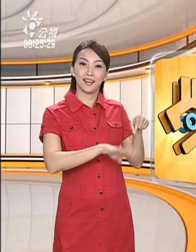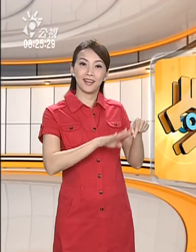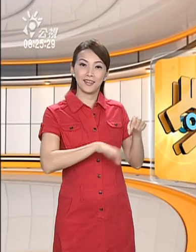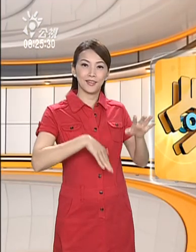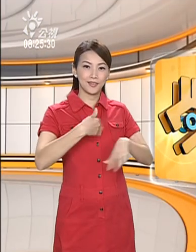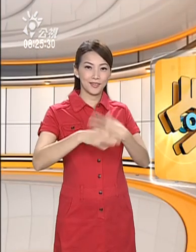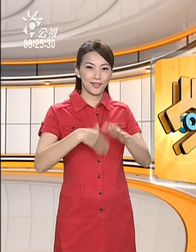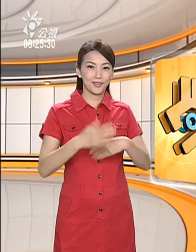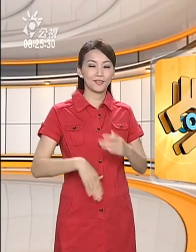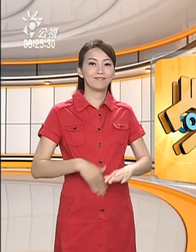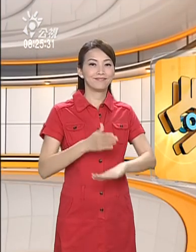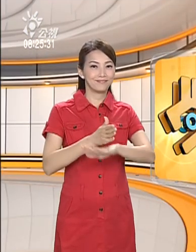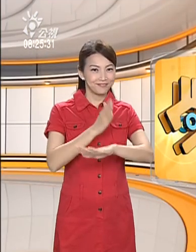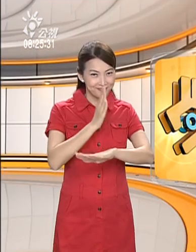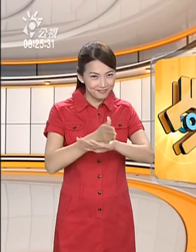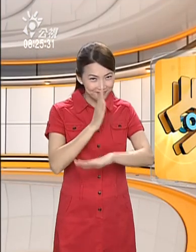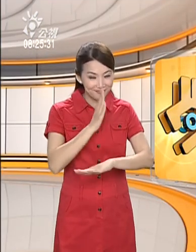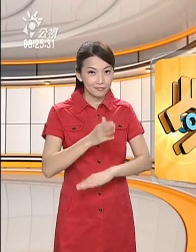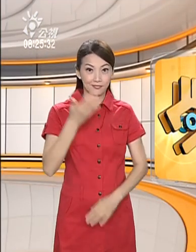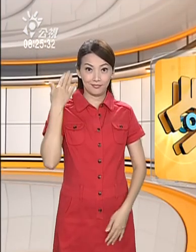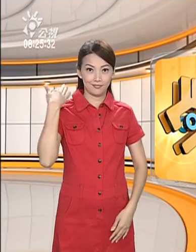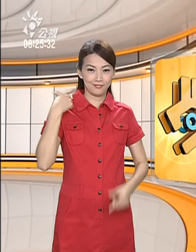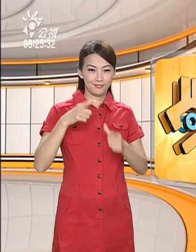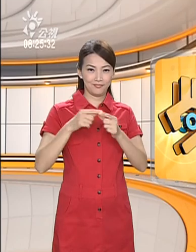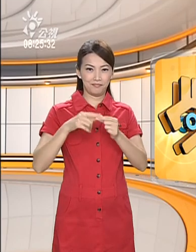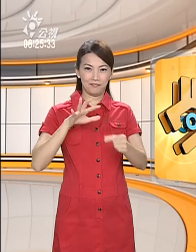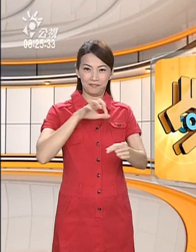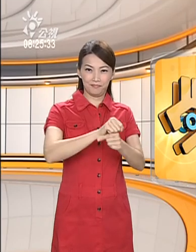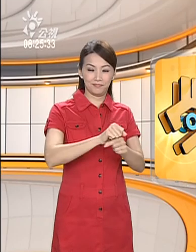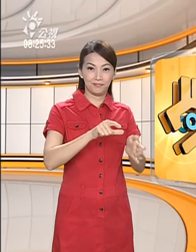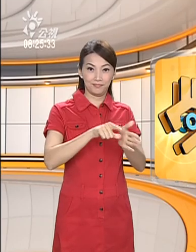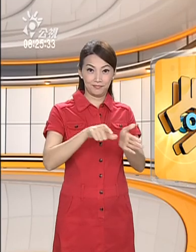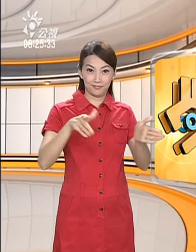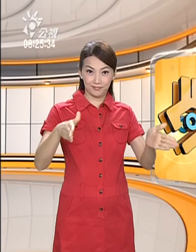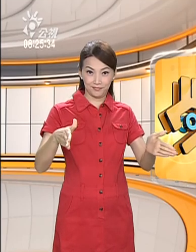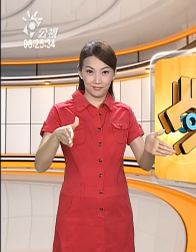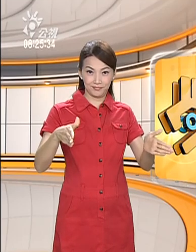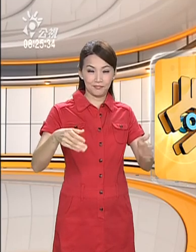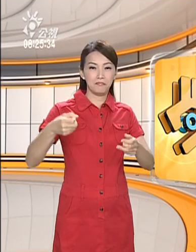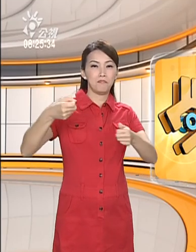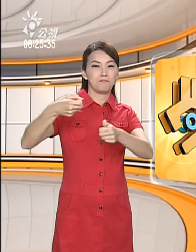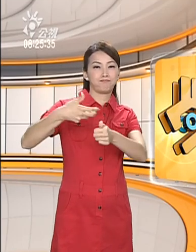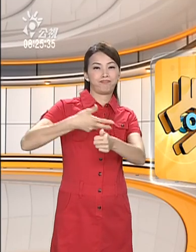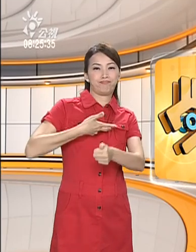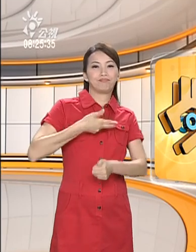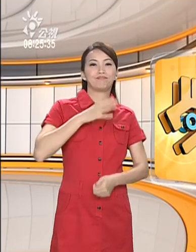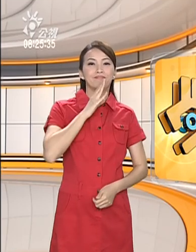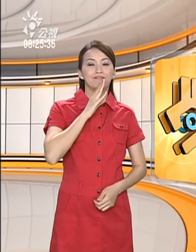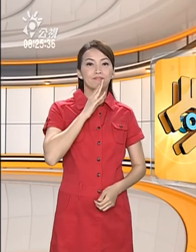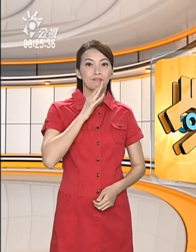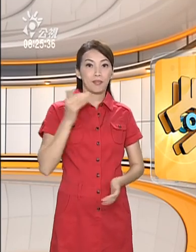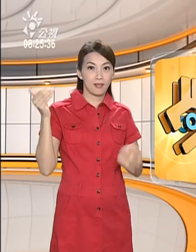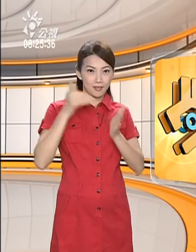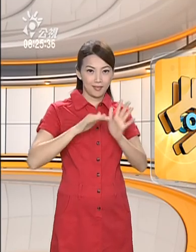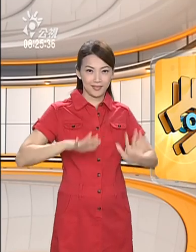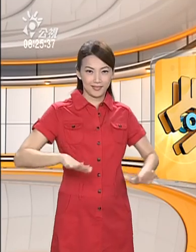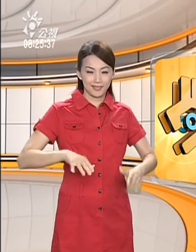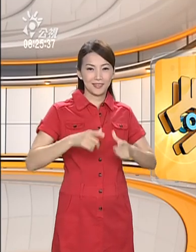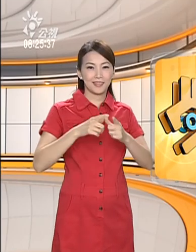南部手语谢谢的笔法是从日治时代日本传过来的，而到现在日